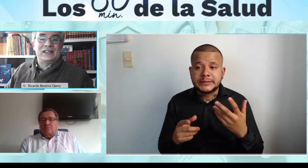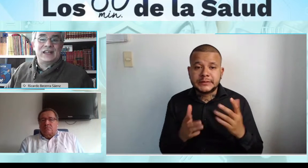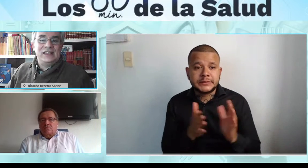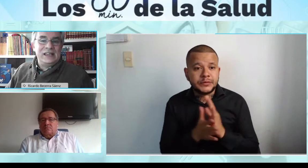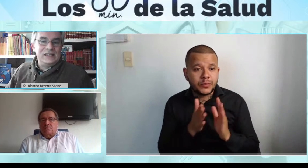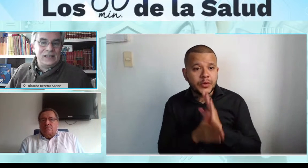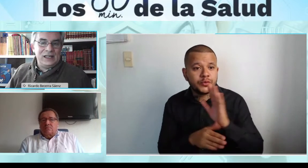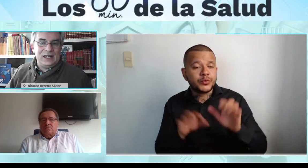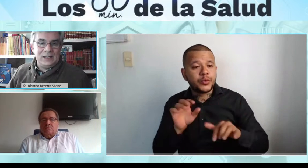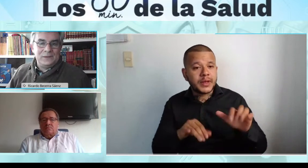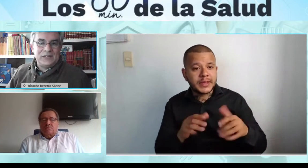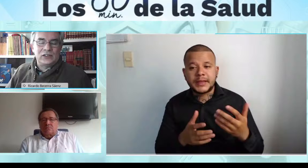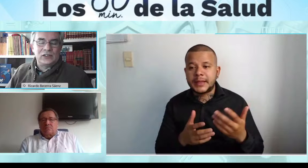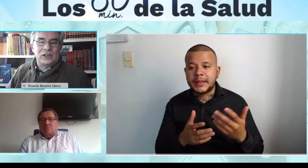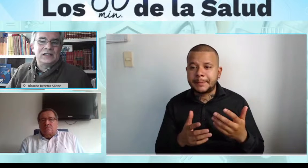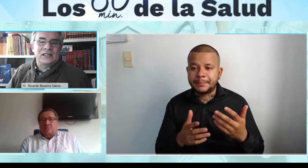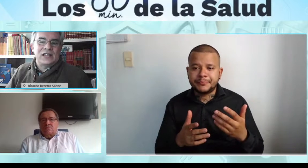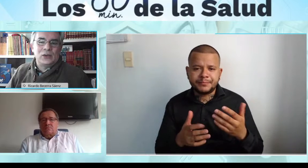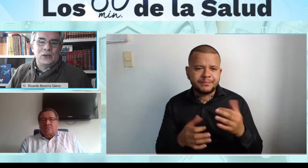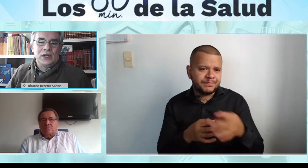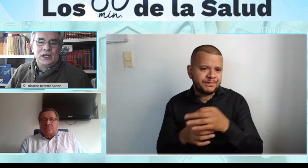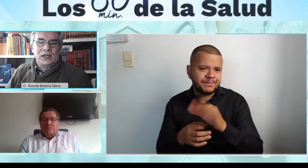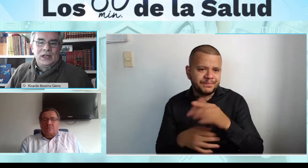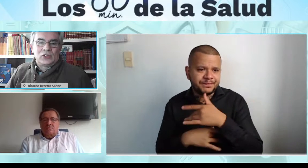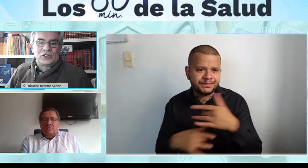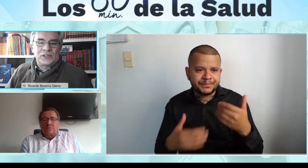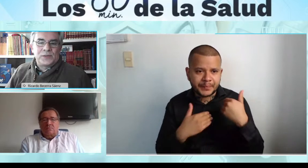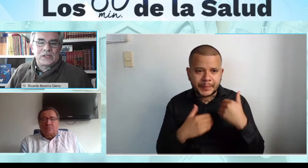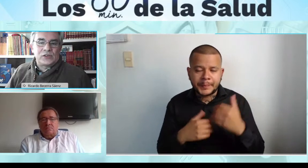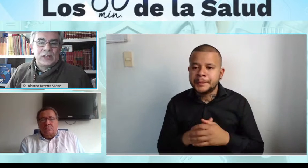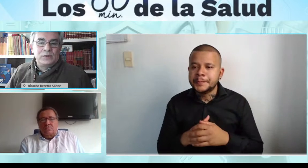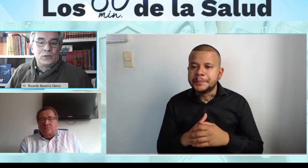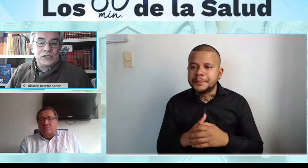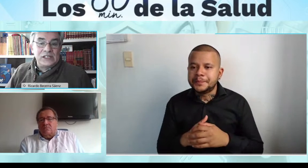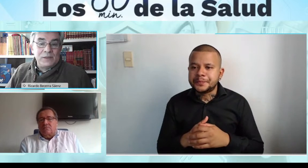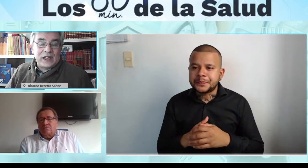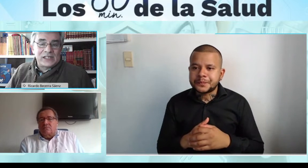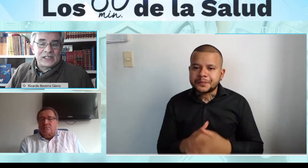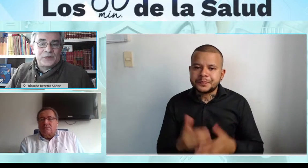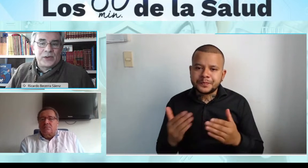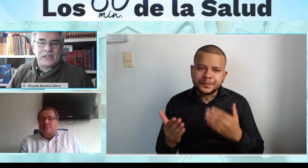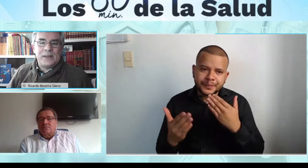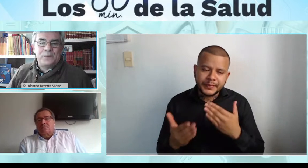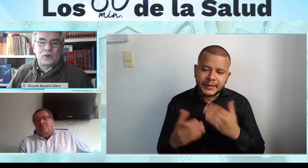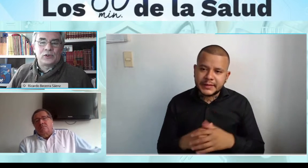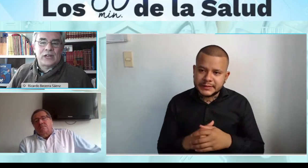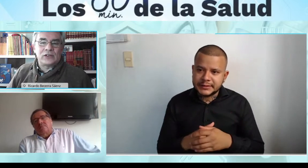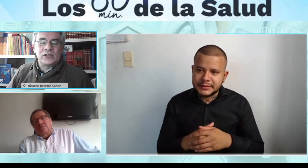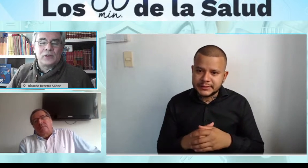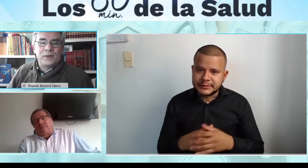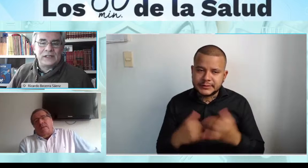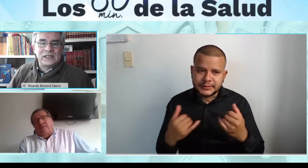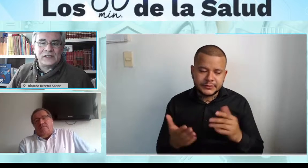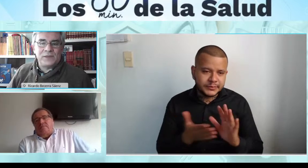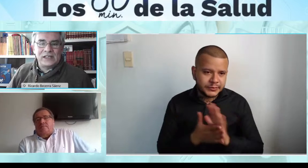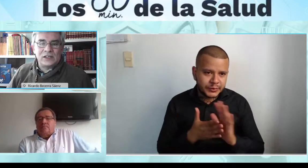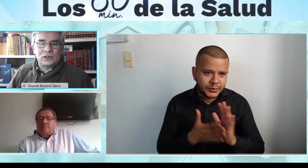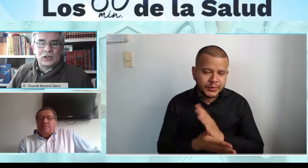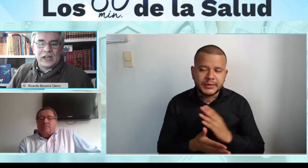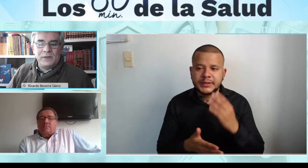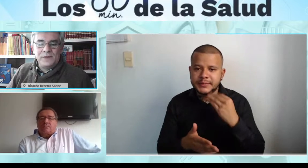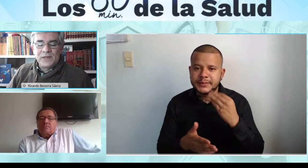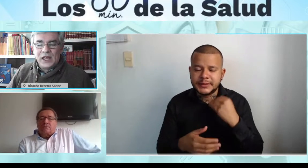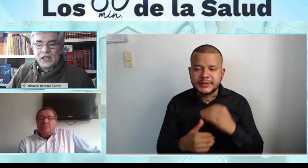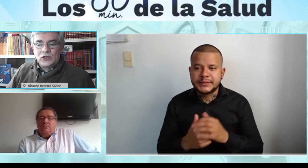las secretarías territoriales de salud. Entonces, pues a usted muchísimas gracias por contarnos y compartir esta experiencia,